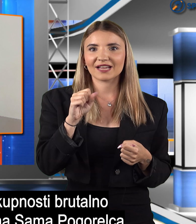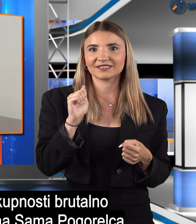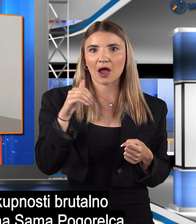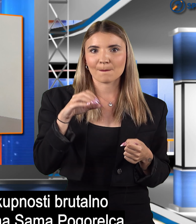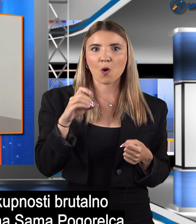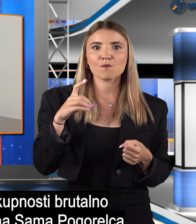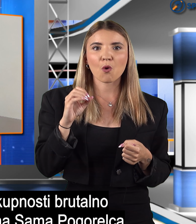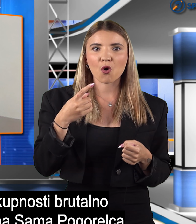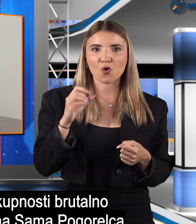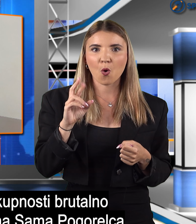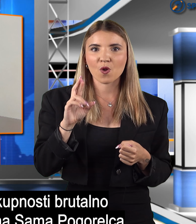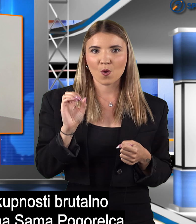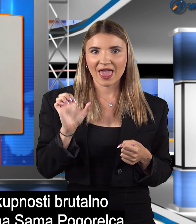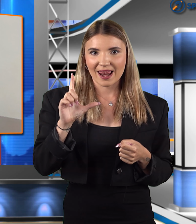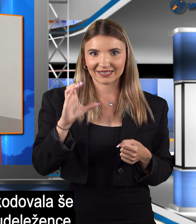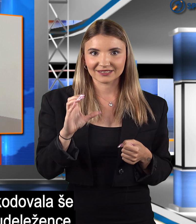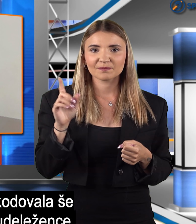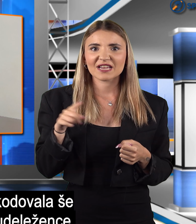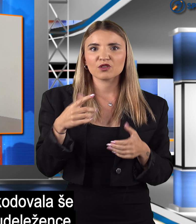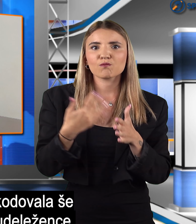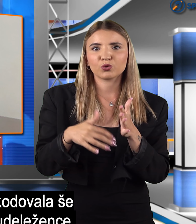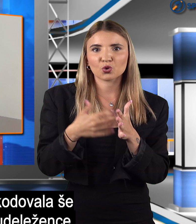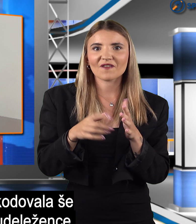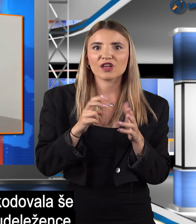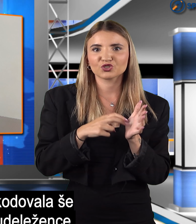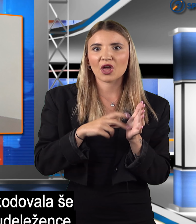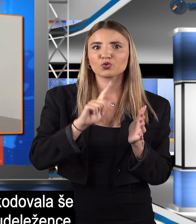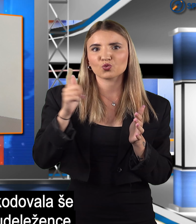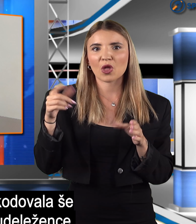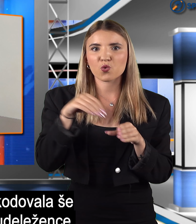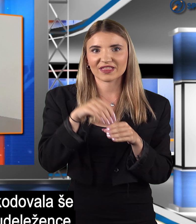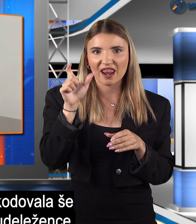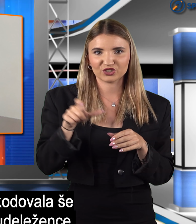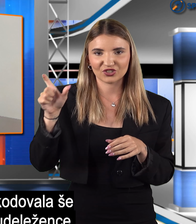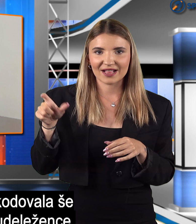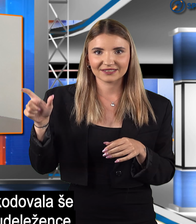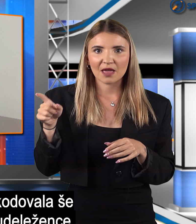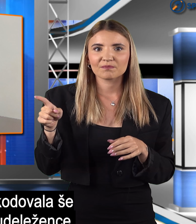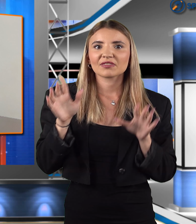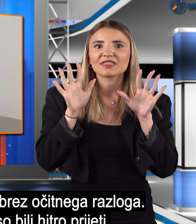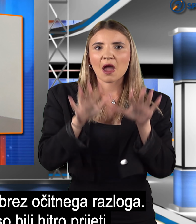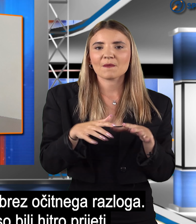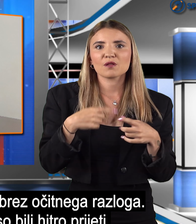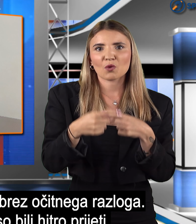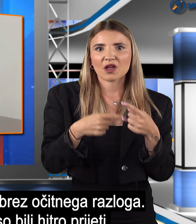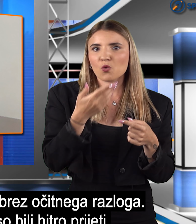župana Sama Pogorelca in poškodovala še druge udeležence. Napad je potekal brez očitnega